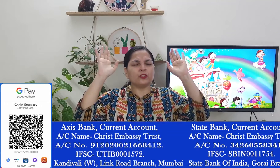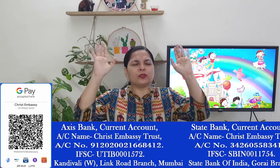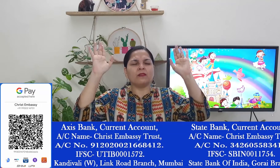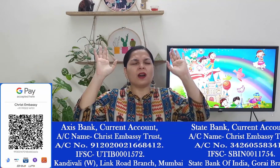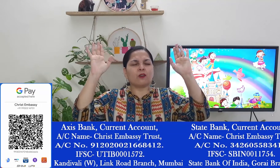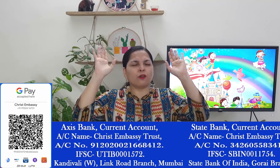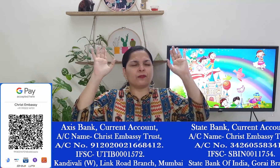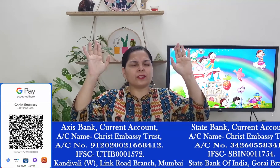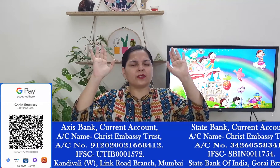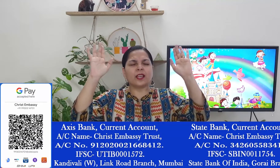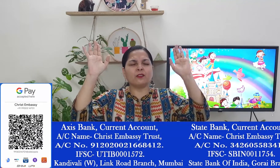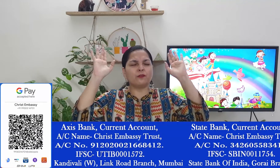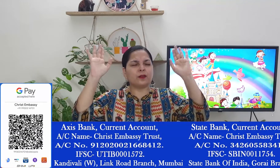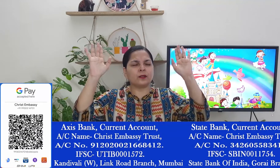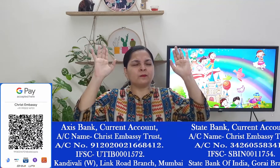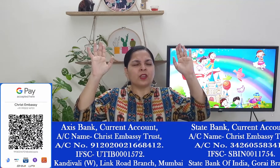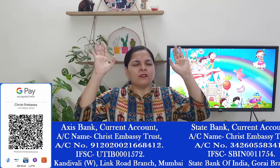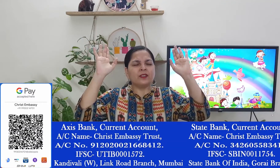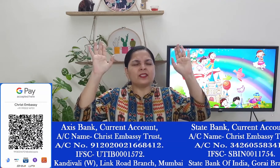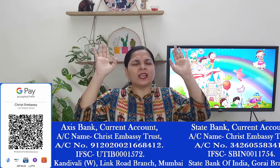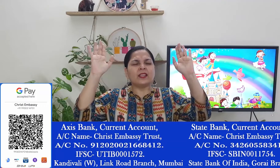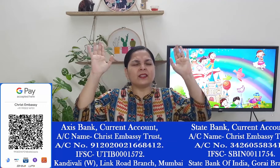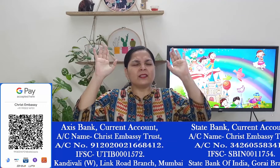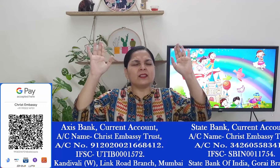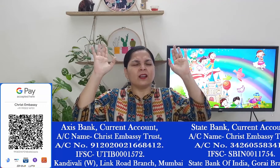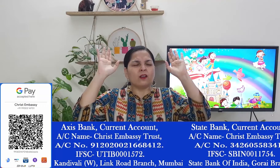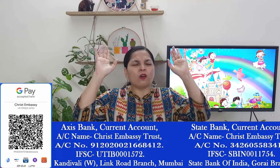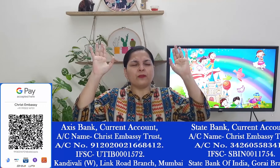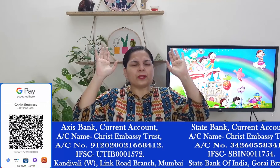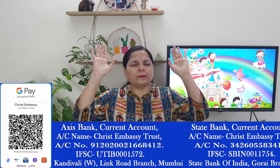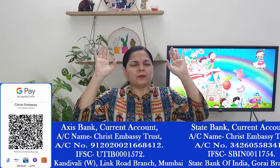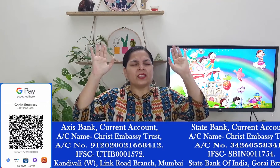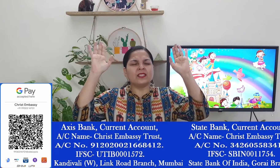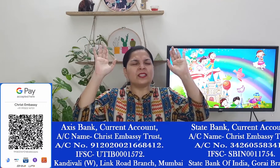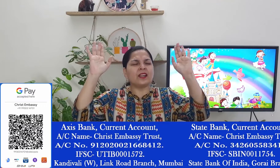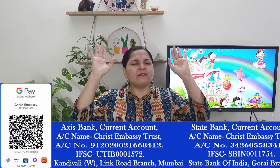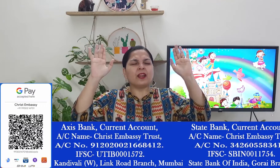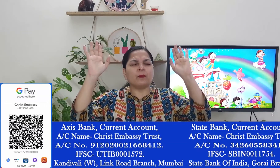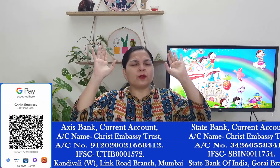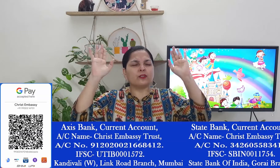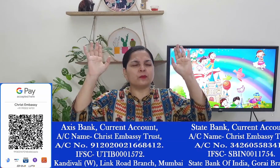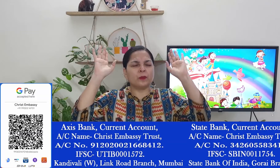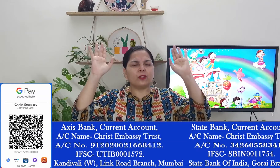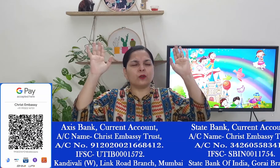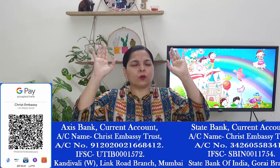கிடைத்தது போல நாங்கள் கொடுத்திருக்கிறோம். நாங்கள் அதிகமான அறுவடை பெறுகிறோம். எங்கள் வாழ்க்கையில்